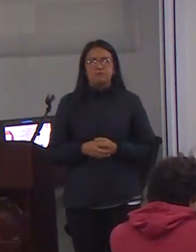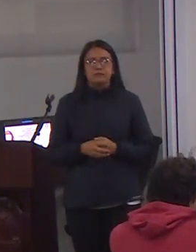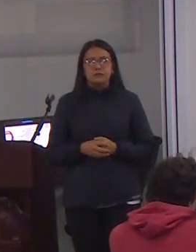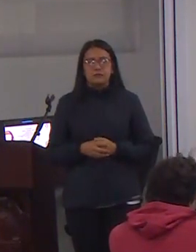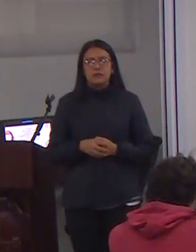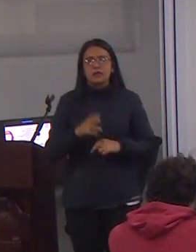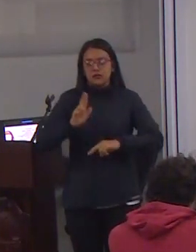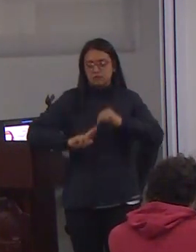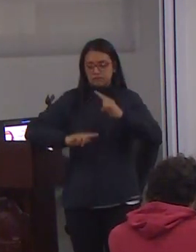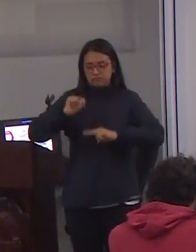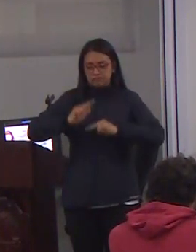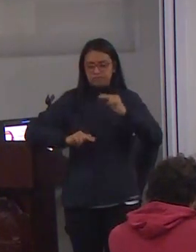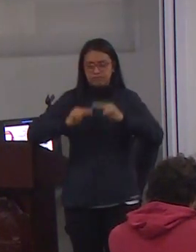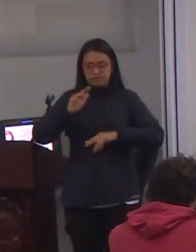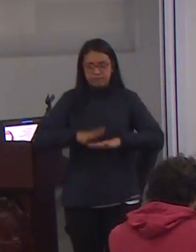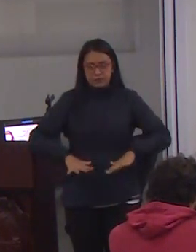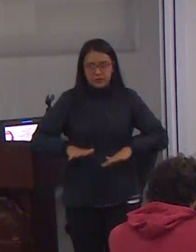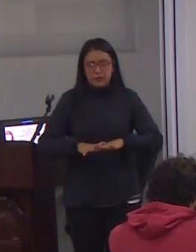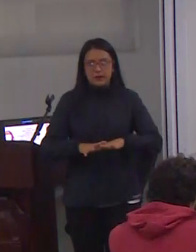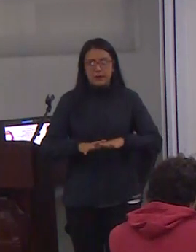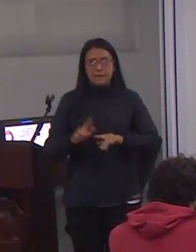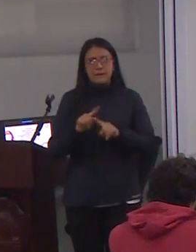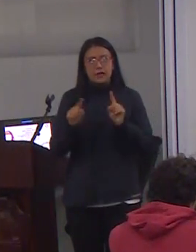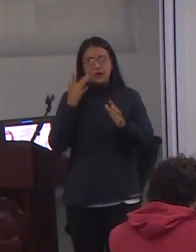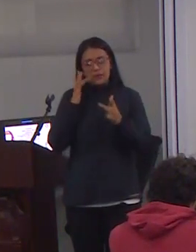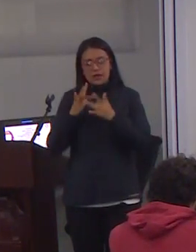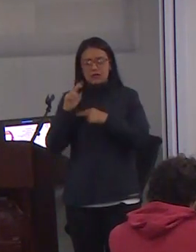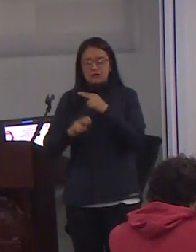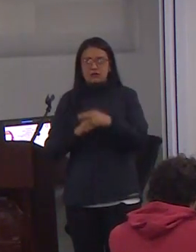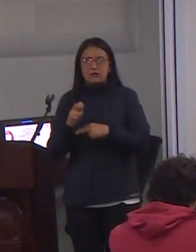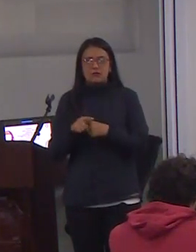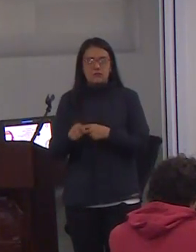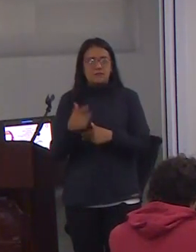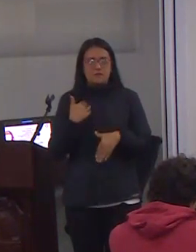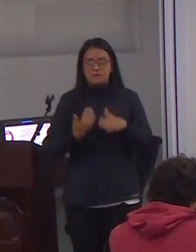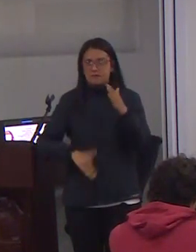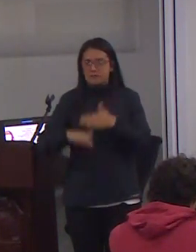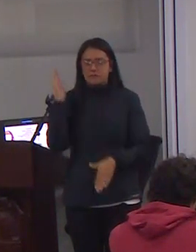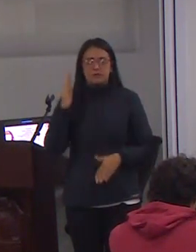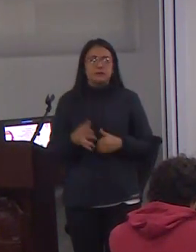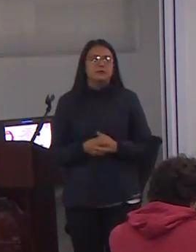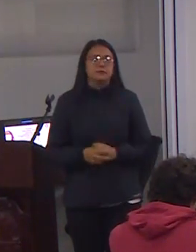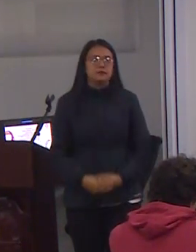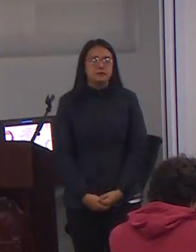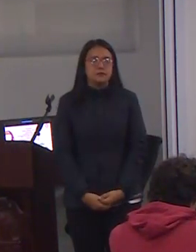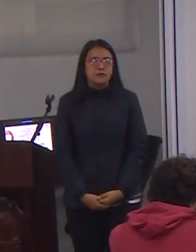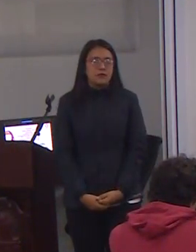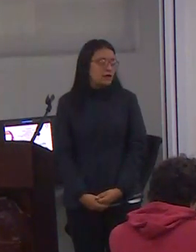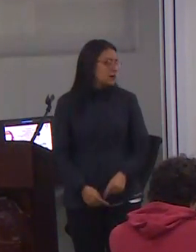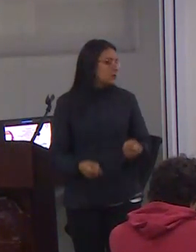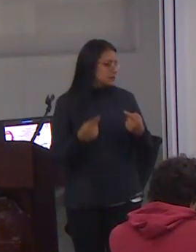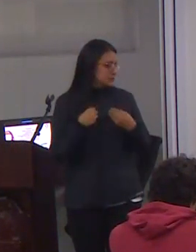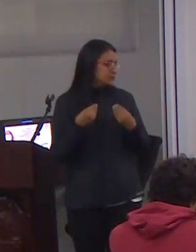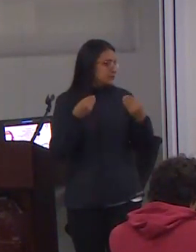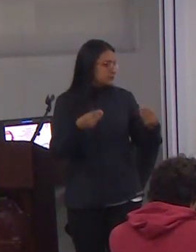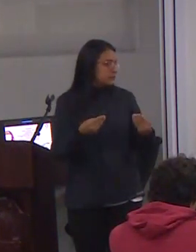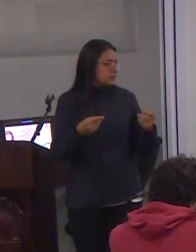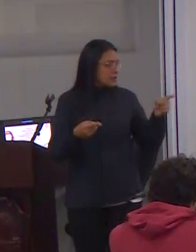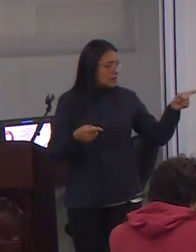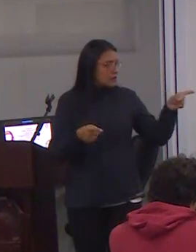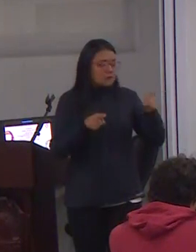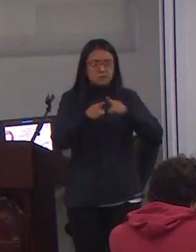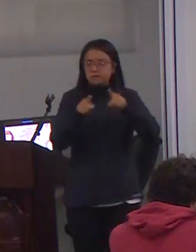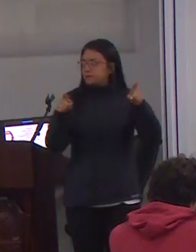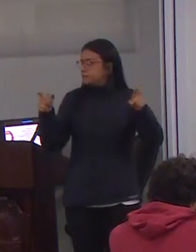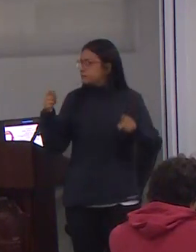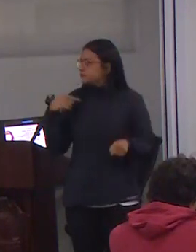de infraestructura pero más las actitudinales eso sí por eso este regalito que yo les dejé yo no sé si los que